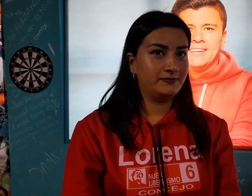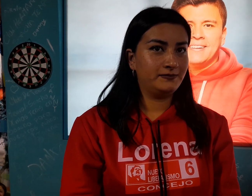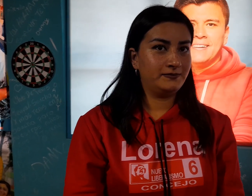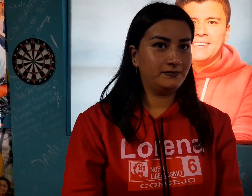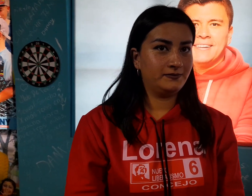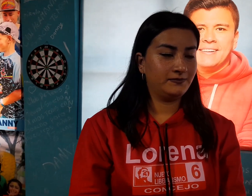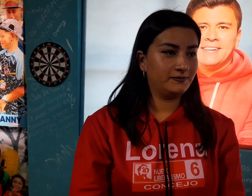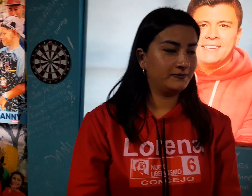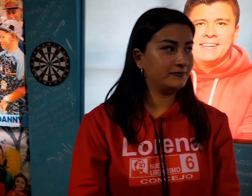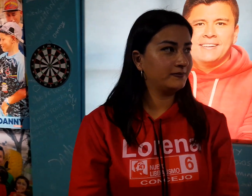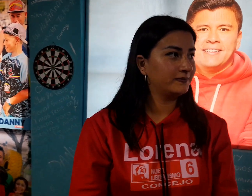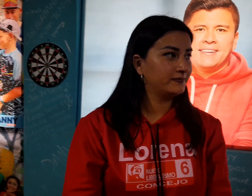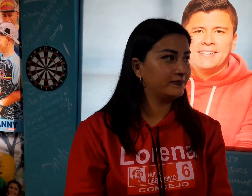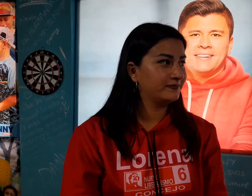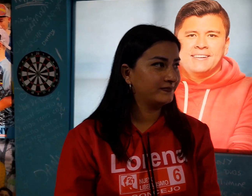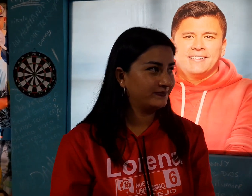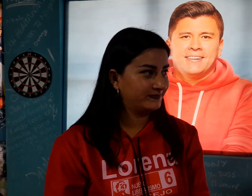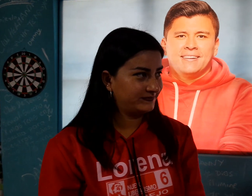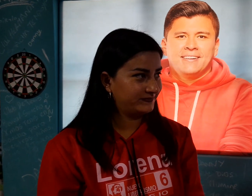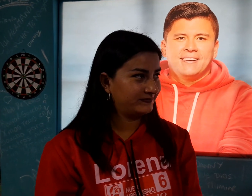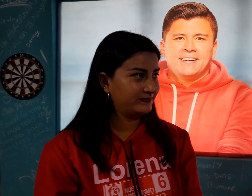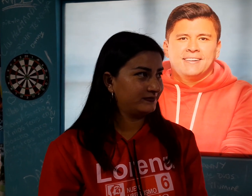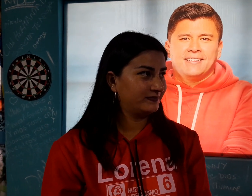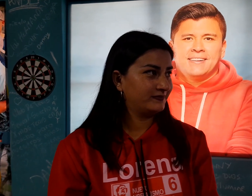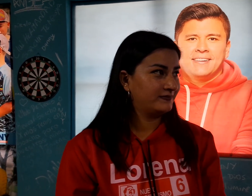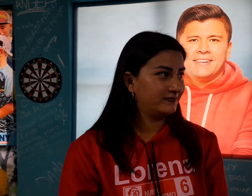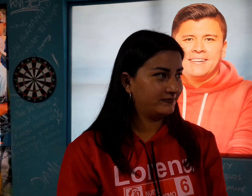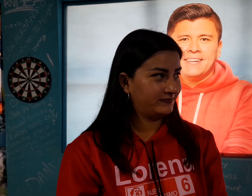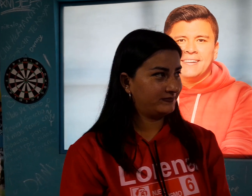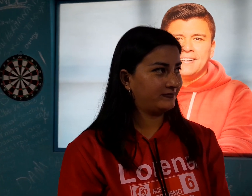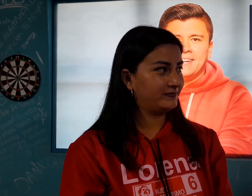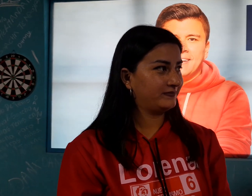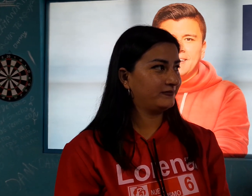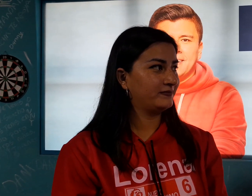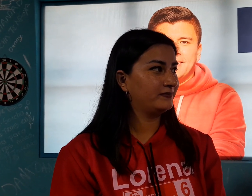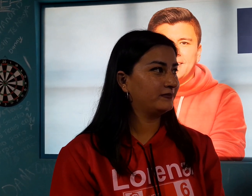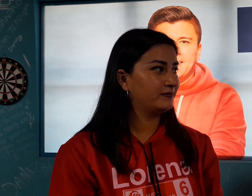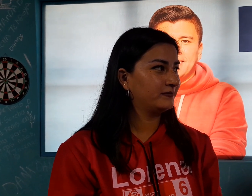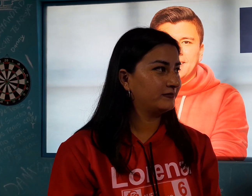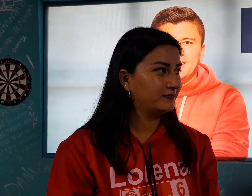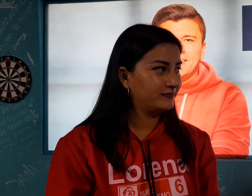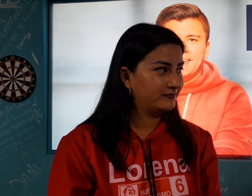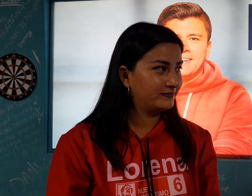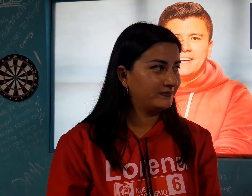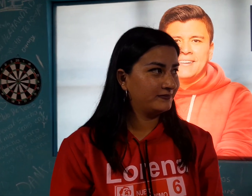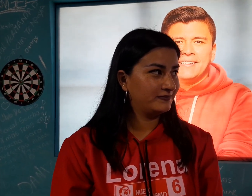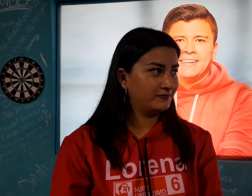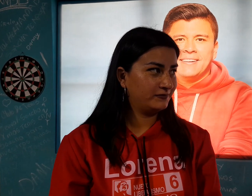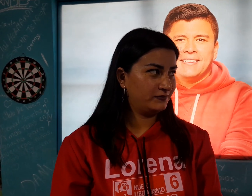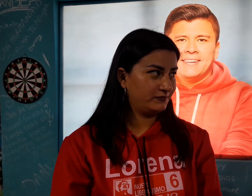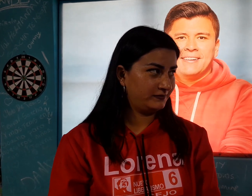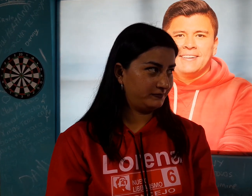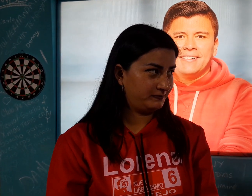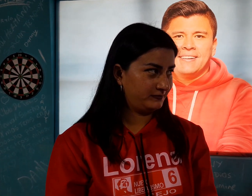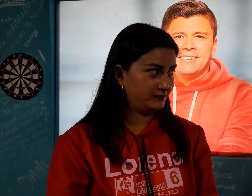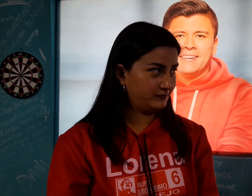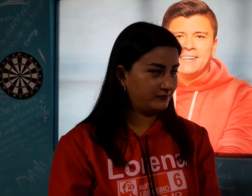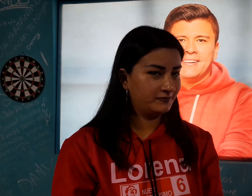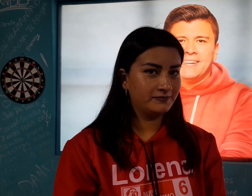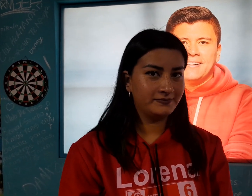Construyendo Ciudad Bogotá Región, en nuestro programa en la emisora de Punto 5 de Jorge Barón, en esta visita también de